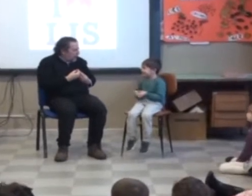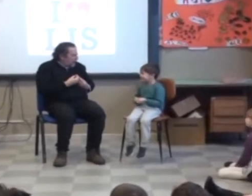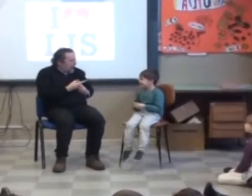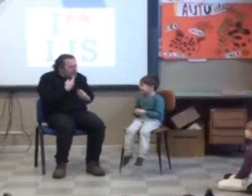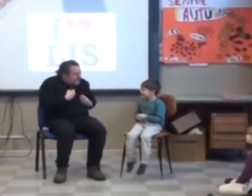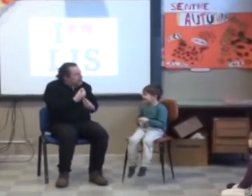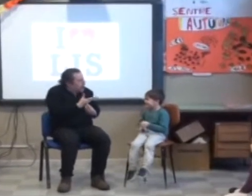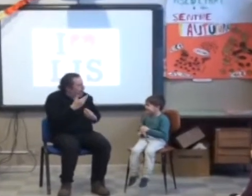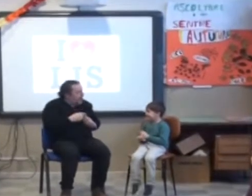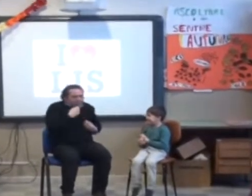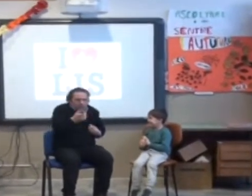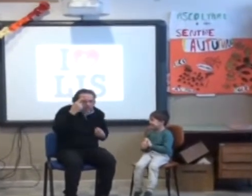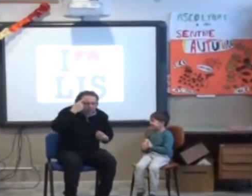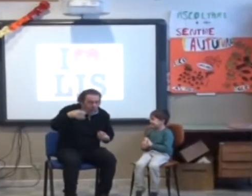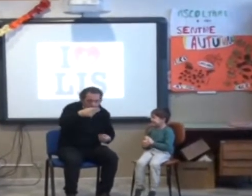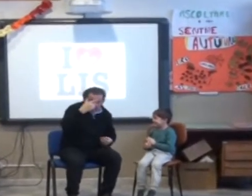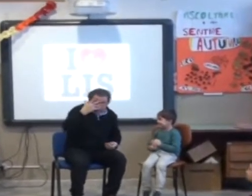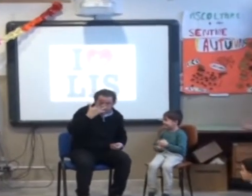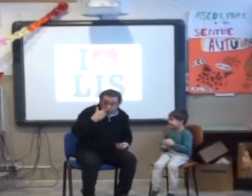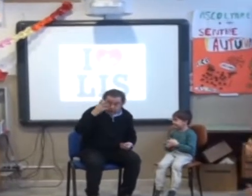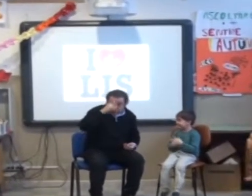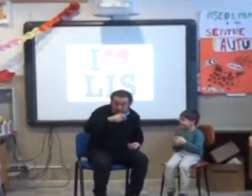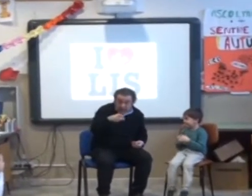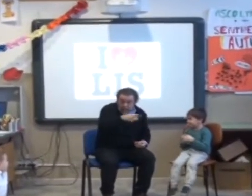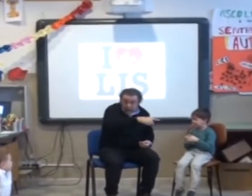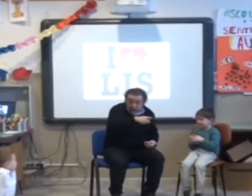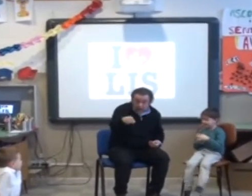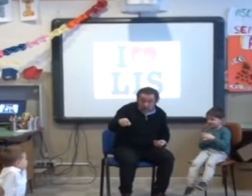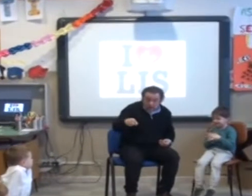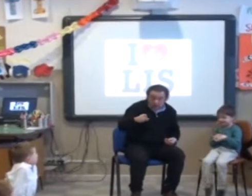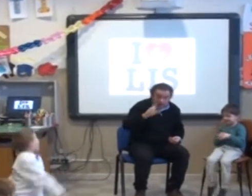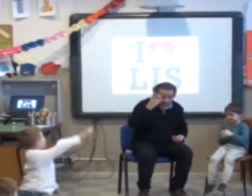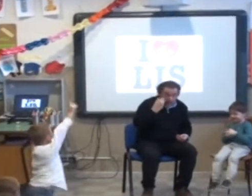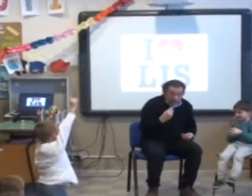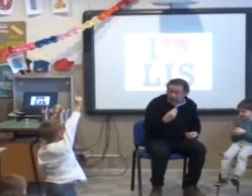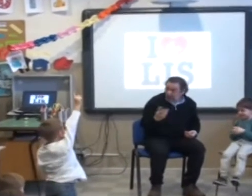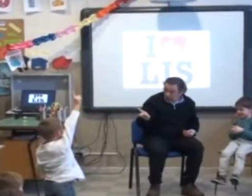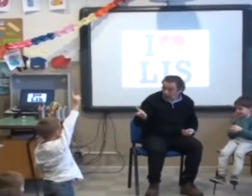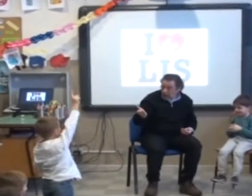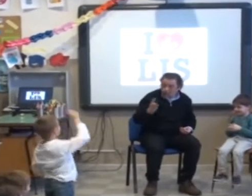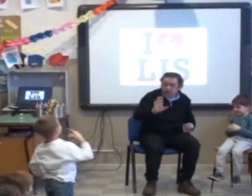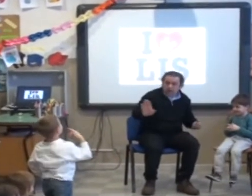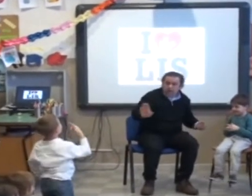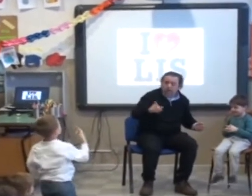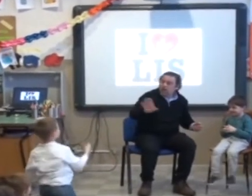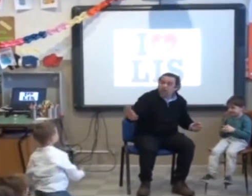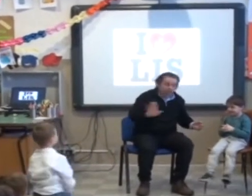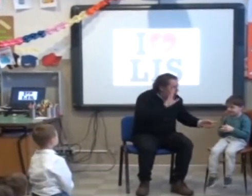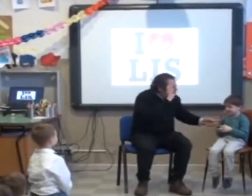del territorio l'obiettivo comune continua all'assessore abbattere le barriere della comunicazione e favorire l'integrazione